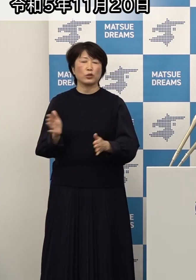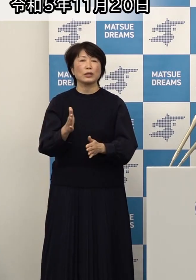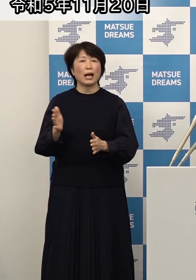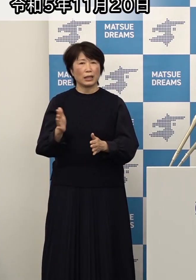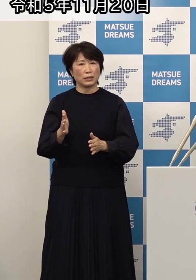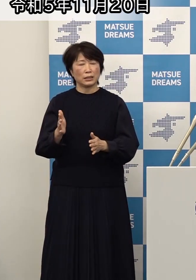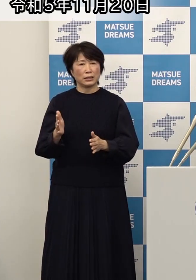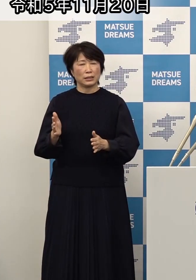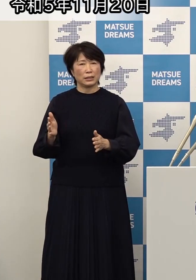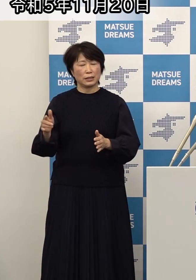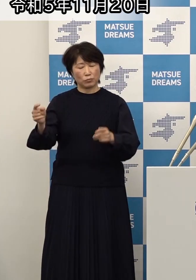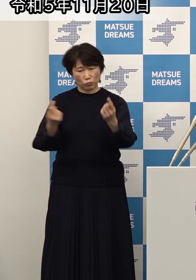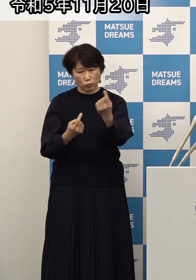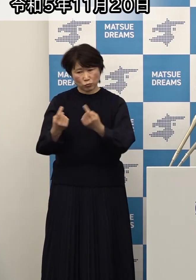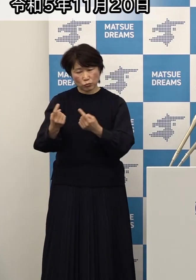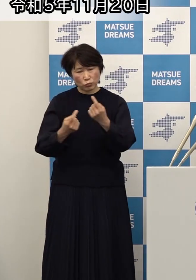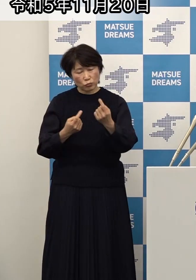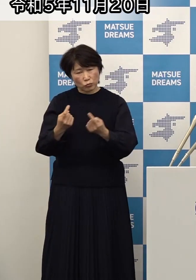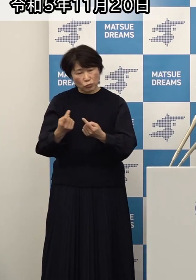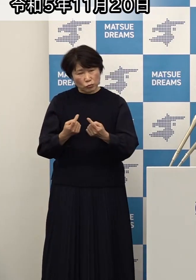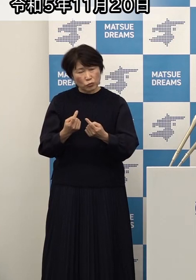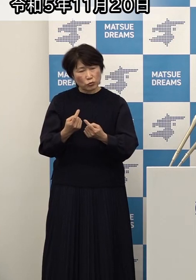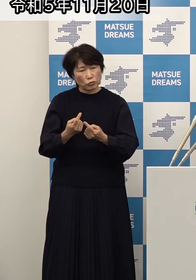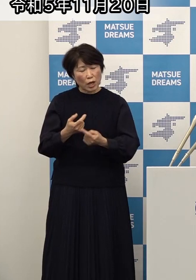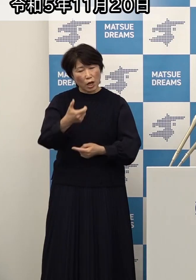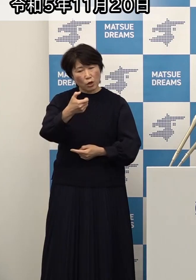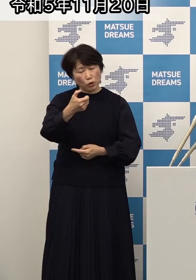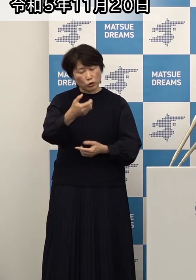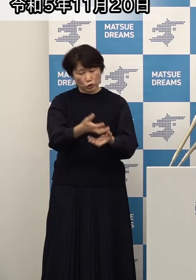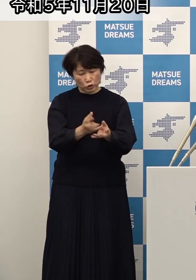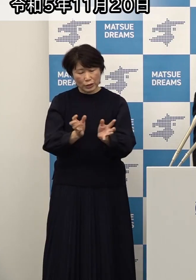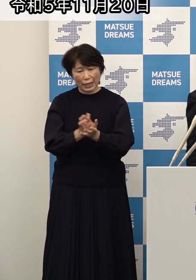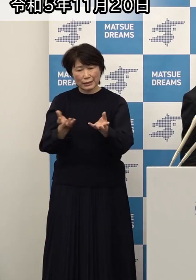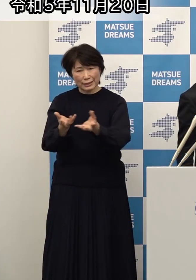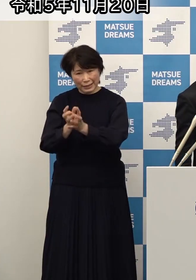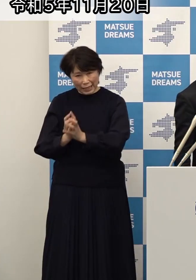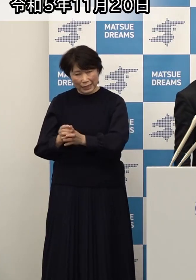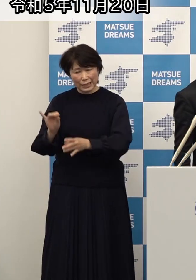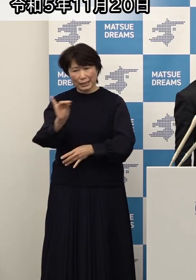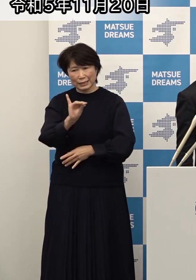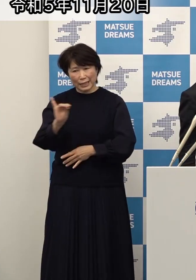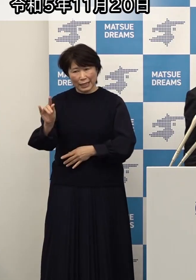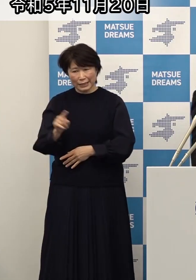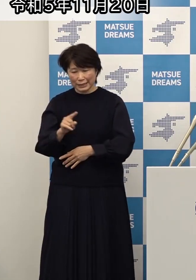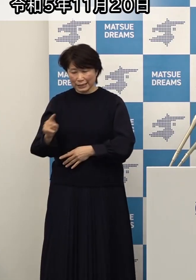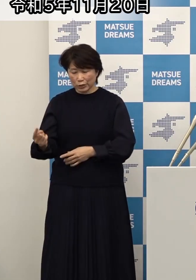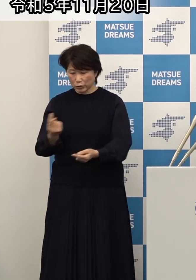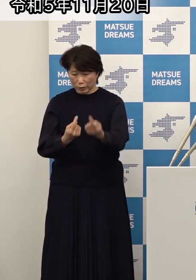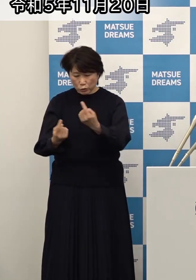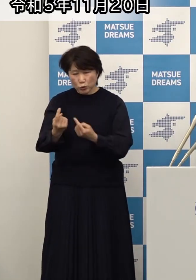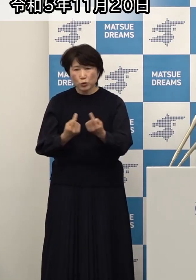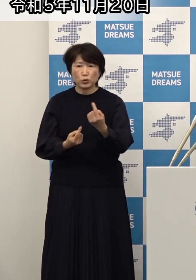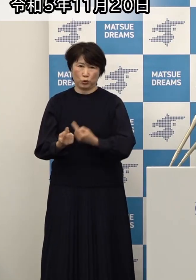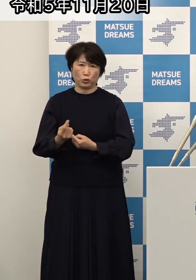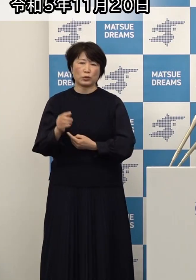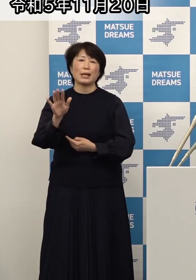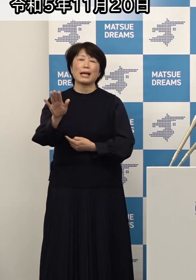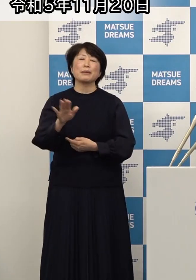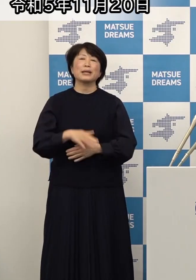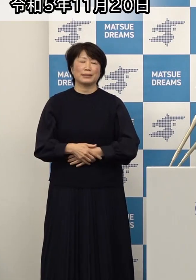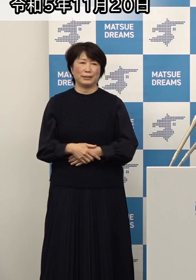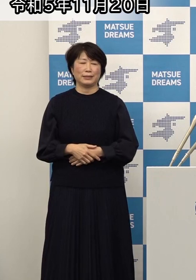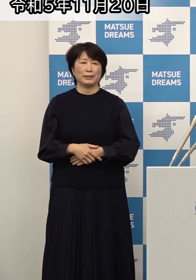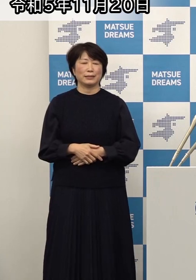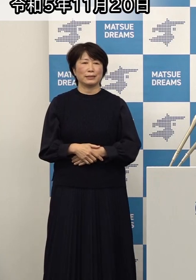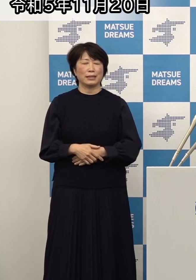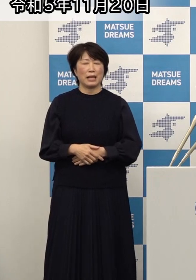延べ55団体、約1000人の方にですね、見学にお越しいただいております。事前の申し込みが必要となっておりま